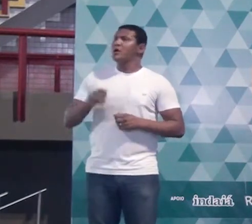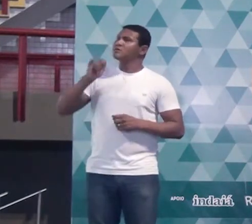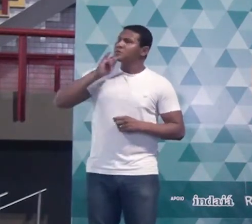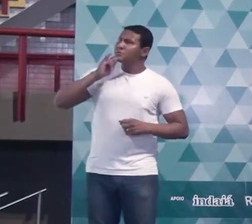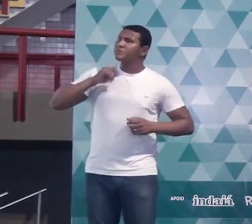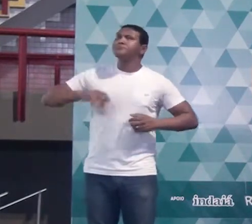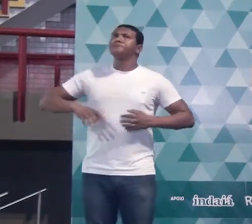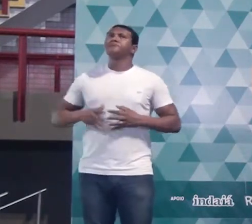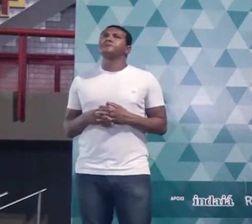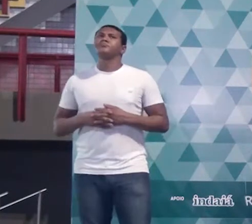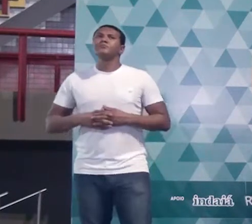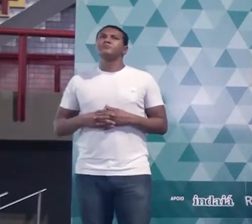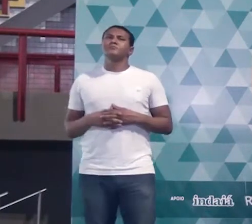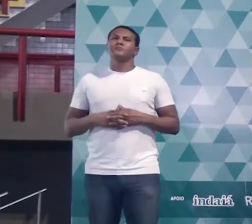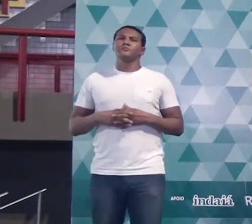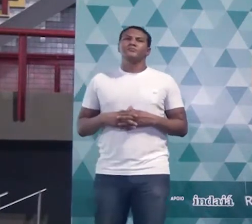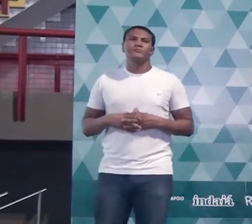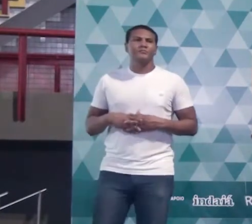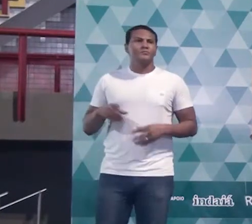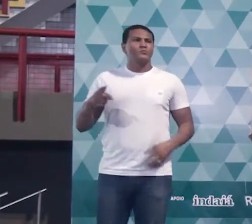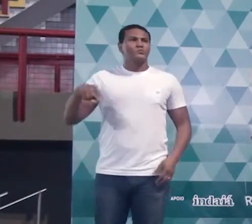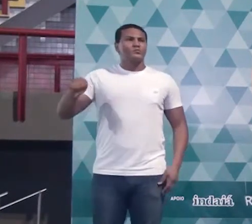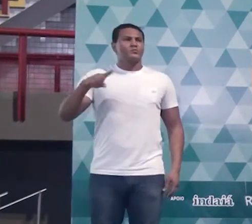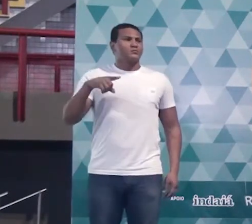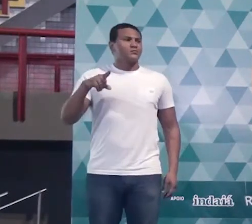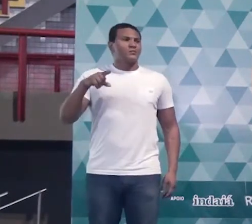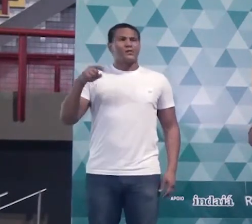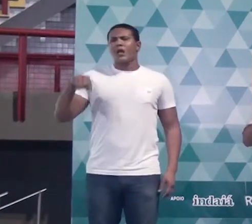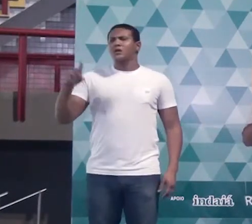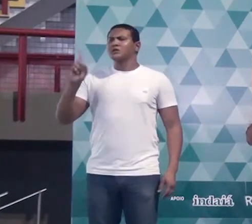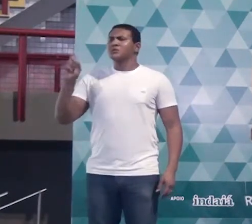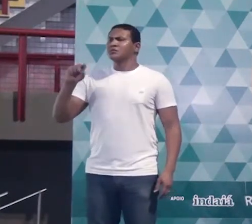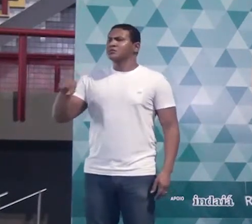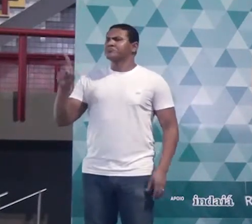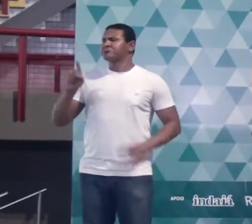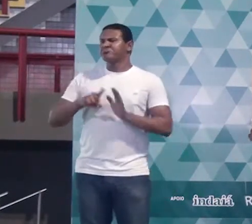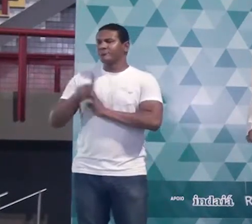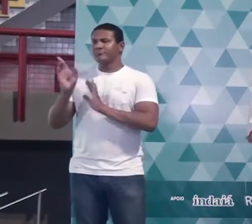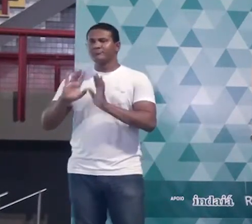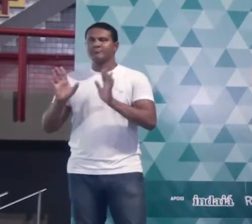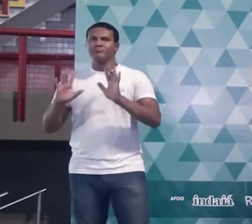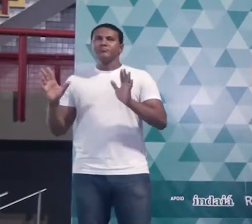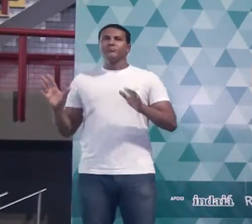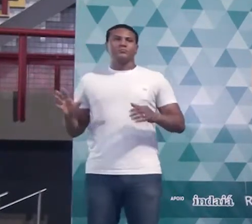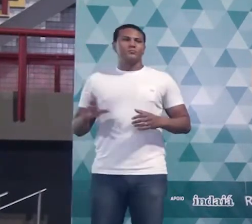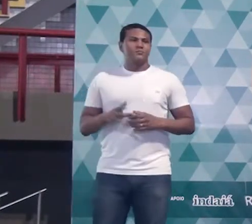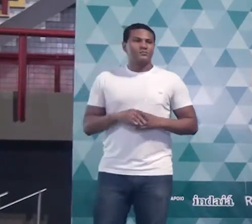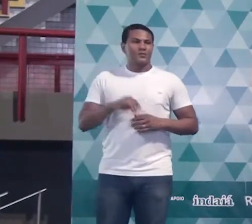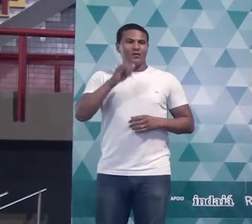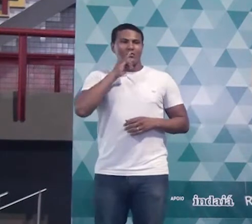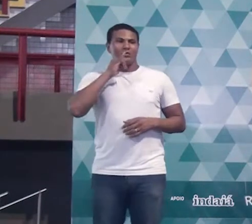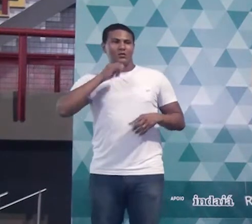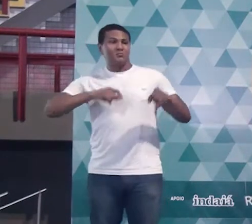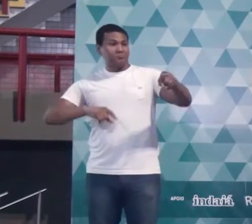exemplo, quem aqui... Não, quem aqui nada, vou perguntar logo, vai. Você,